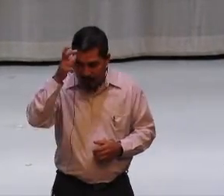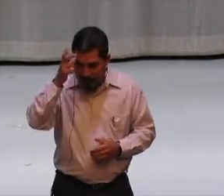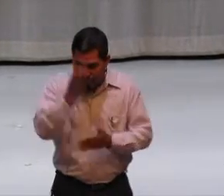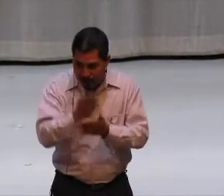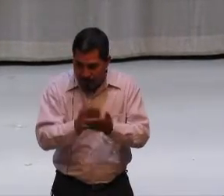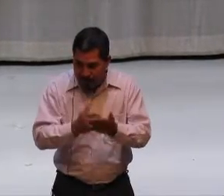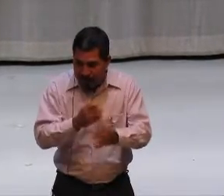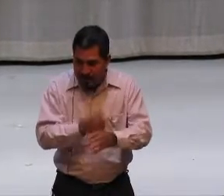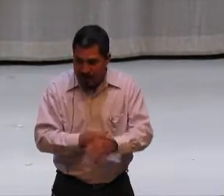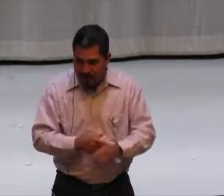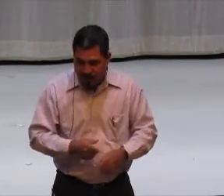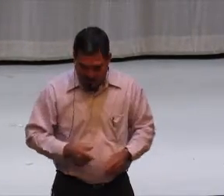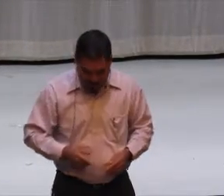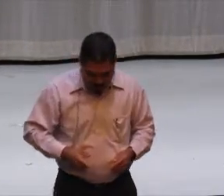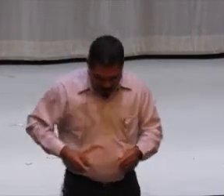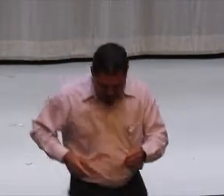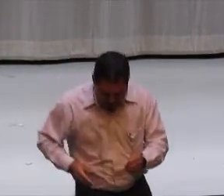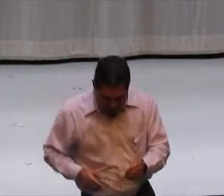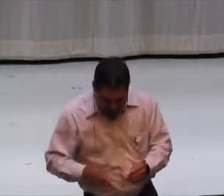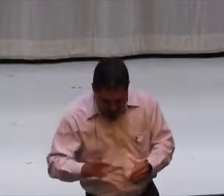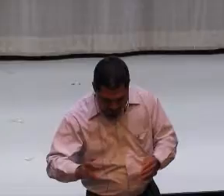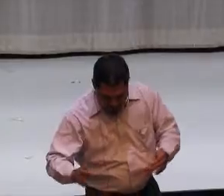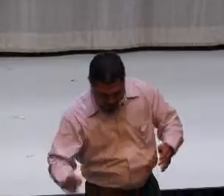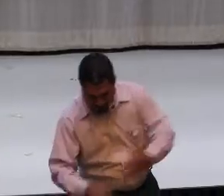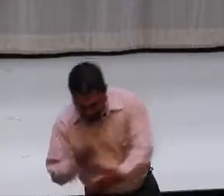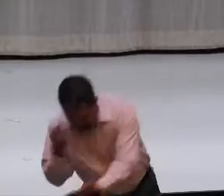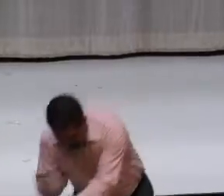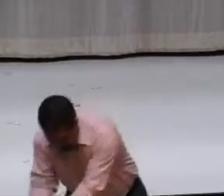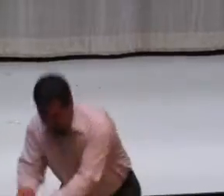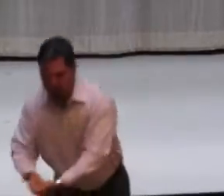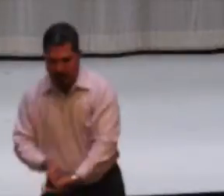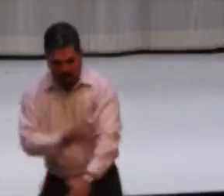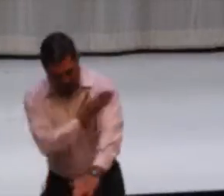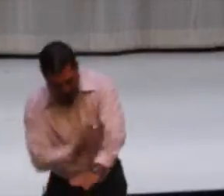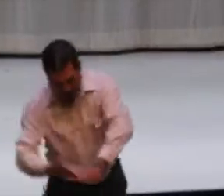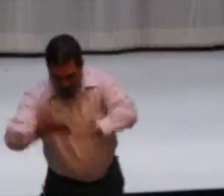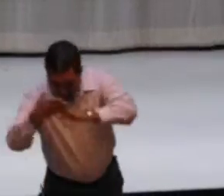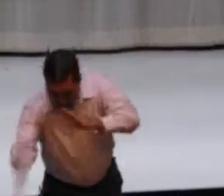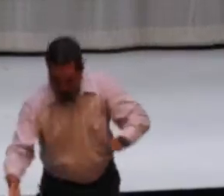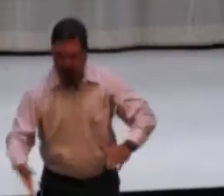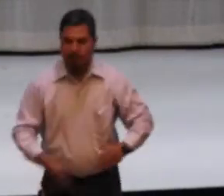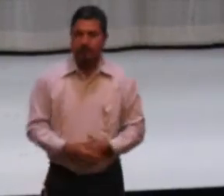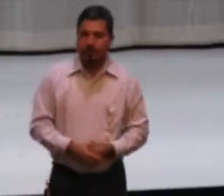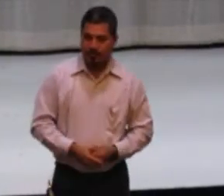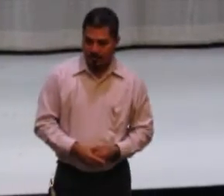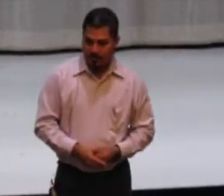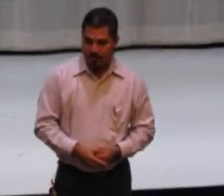Satanás algunas veces nos echa la zancadilla para que nos caigamos.